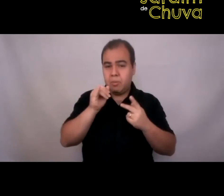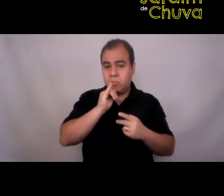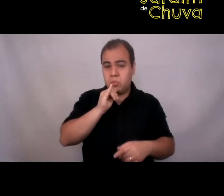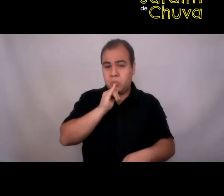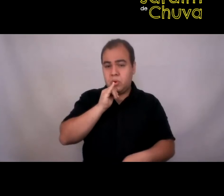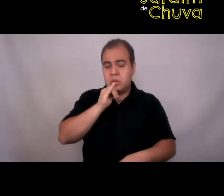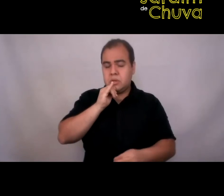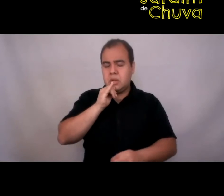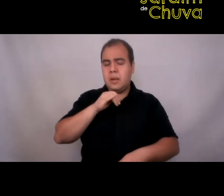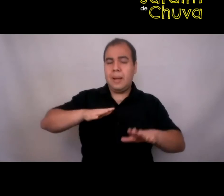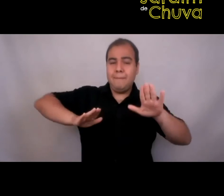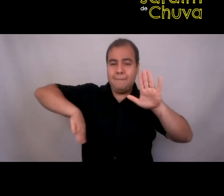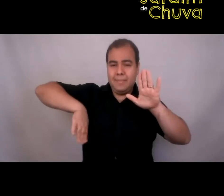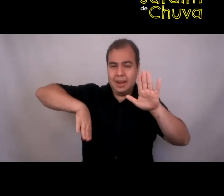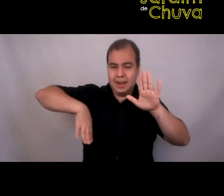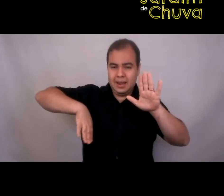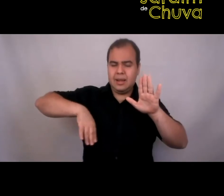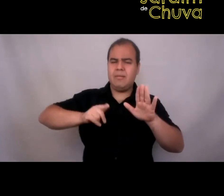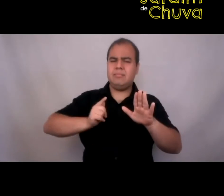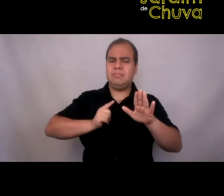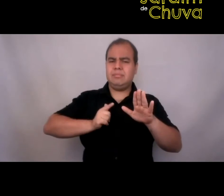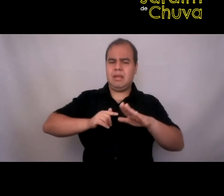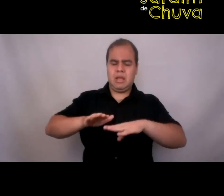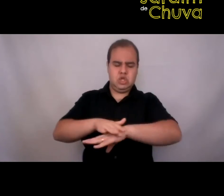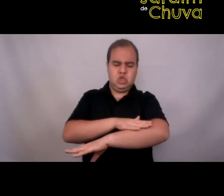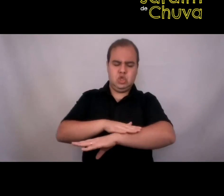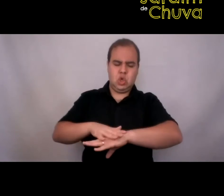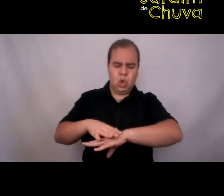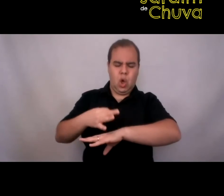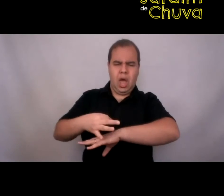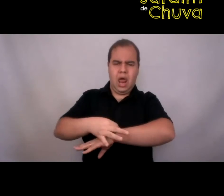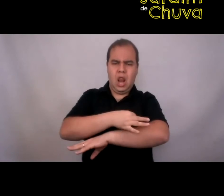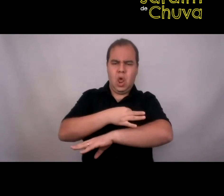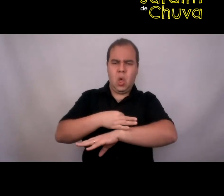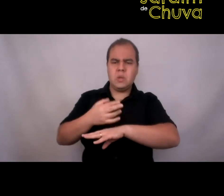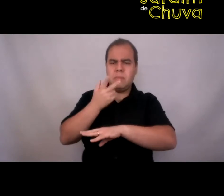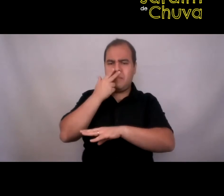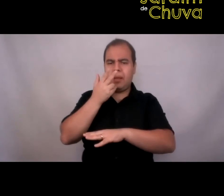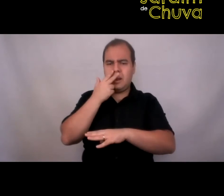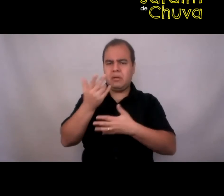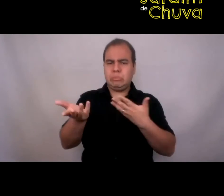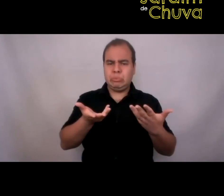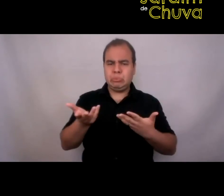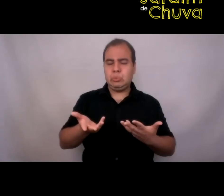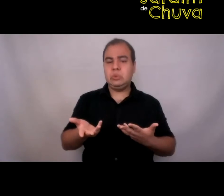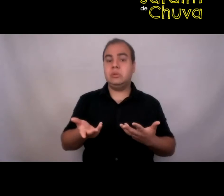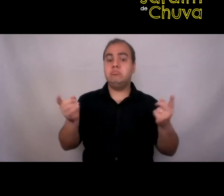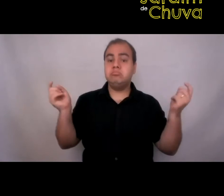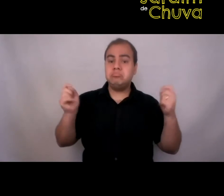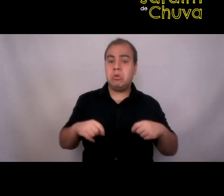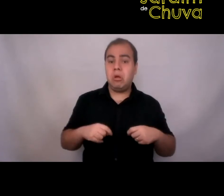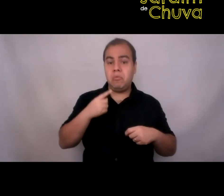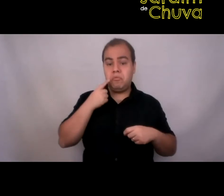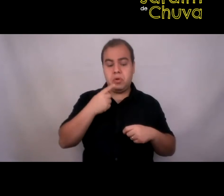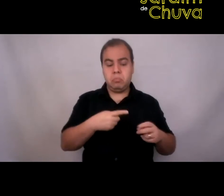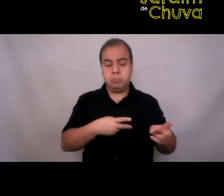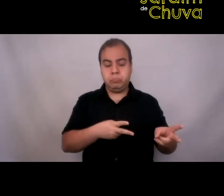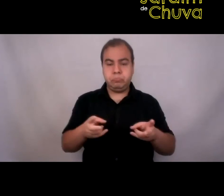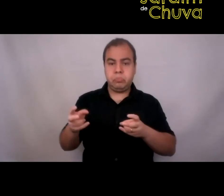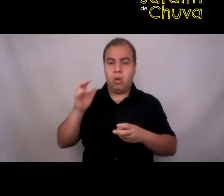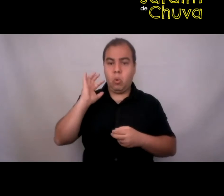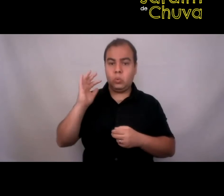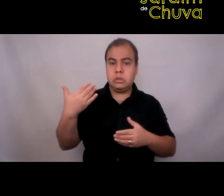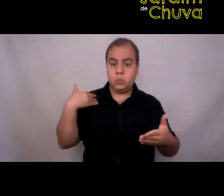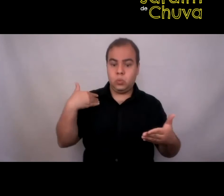raro a gente tem solos mais arenosos. Então, a infiltração tende a acontecer mais rápido. E aí, em